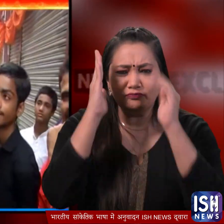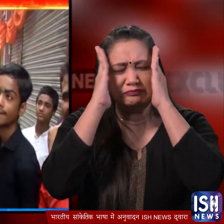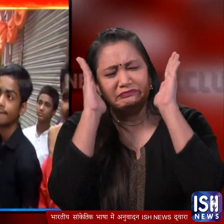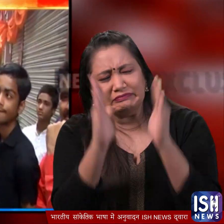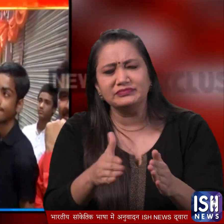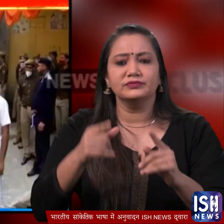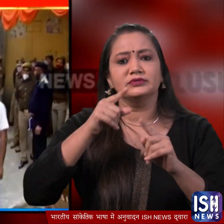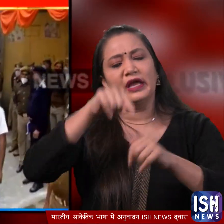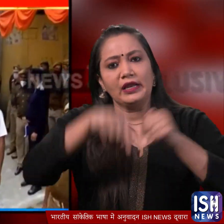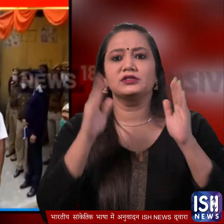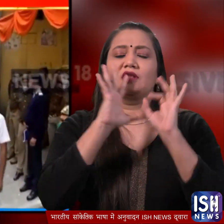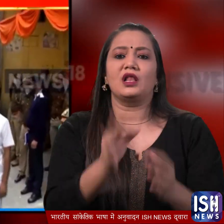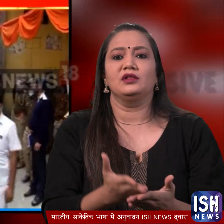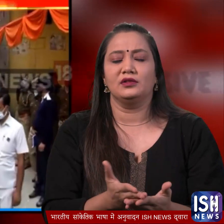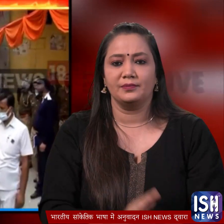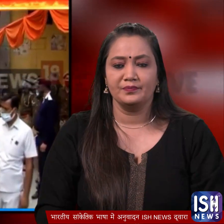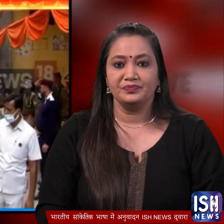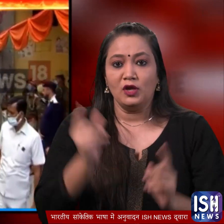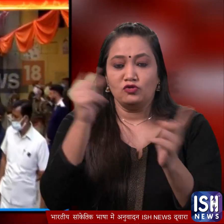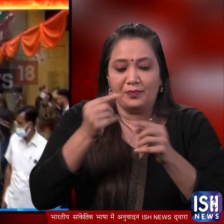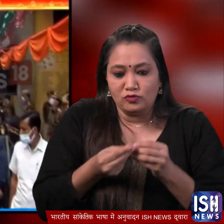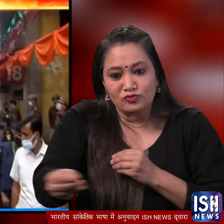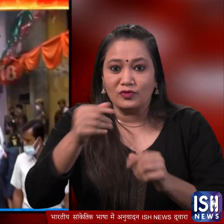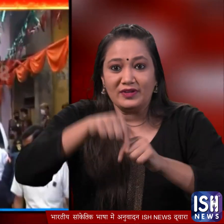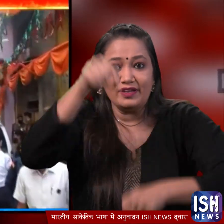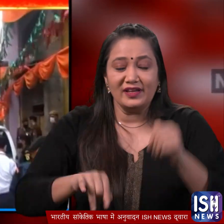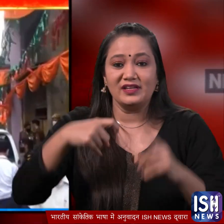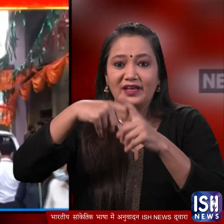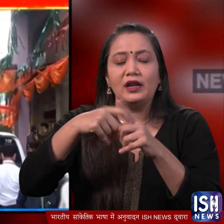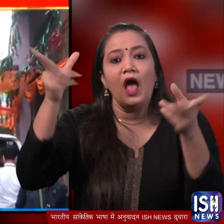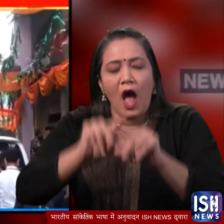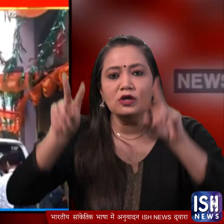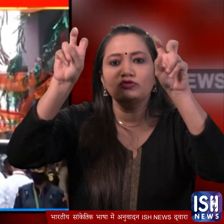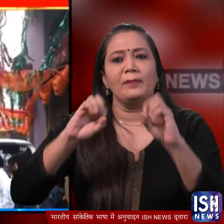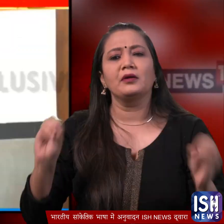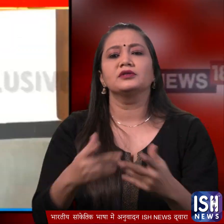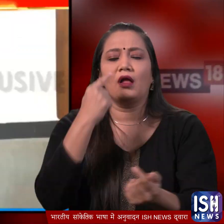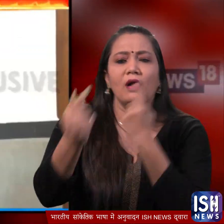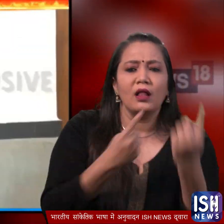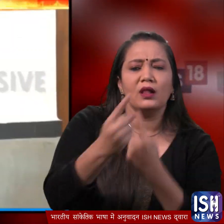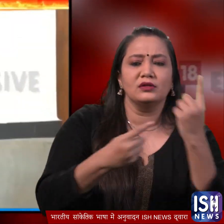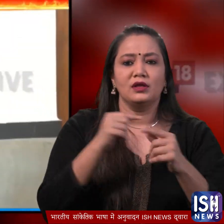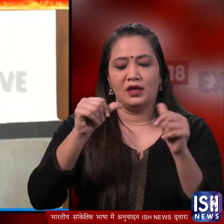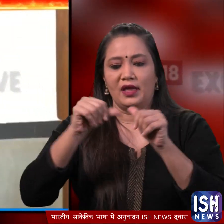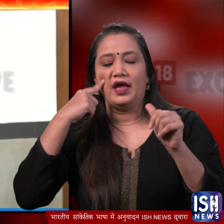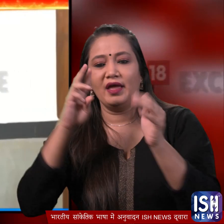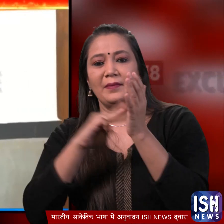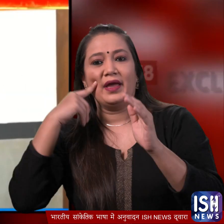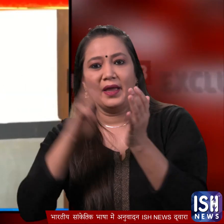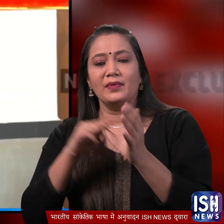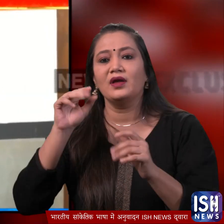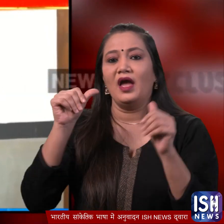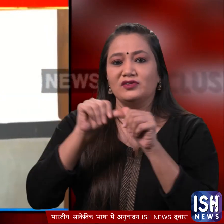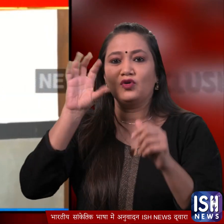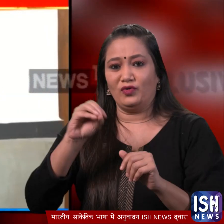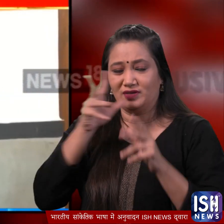पूरा चुनाव लड़ा था। अब यूपी चुनाव की तेज होती आहट के बीच कैराना का मुद्दा फिर से गर्माता दिखा और एआईएमआईएम के असदुद्दीन ओवैसी